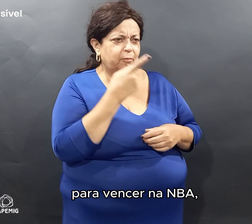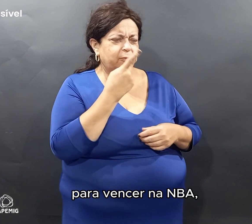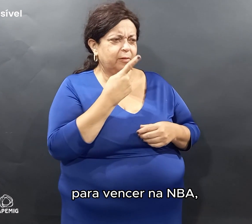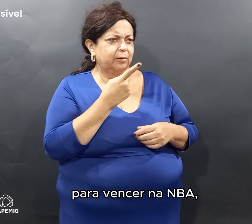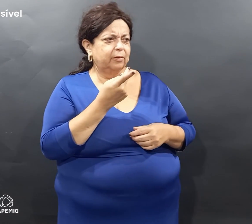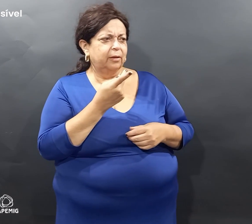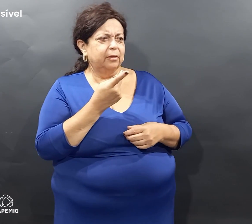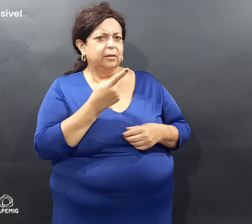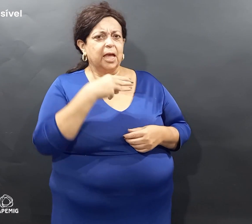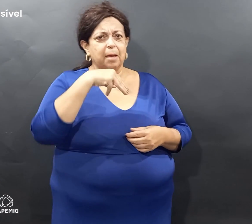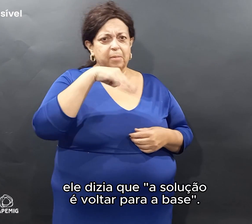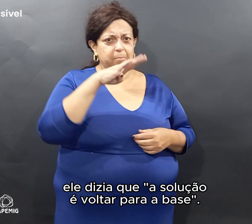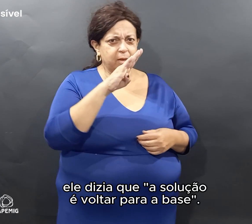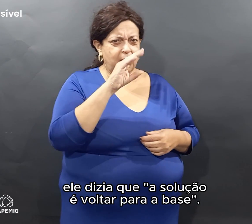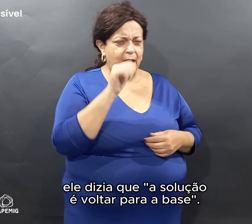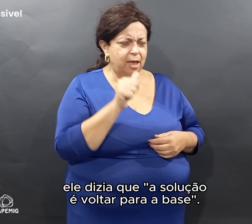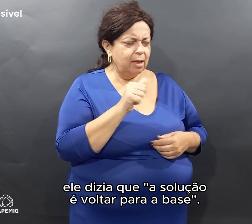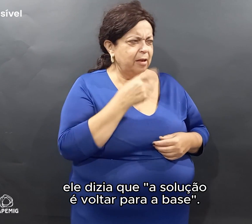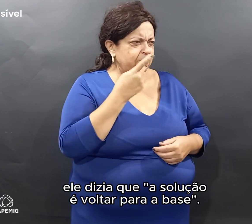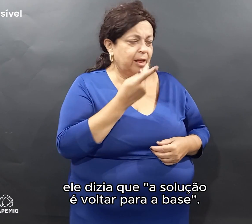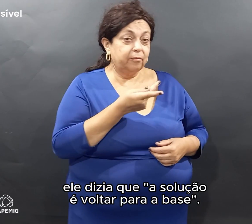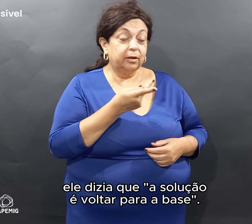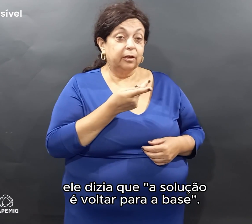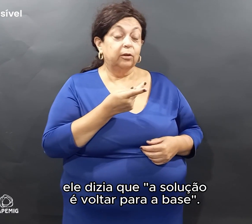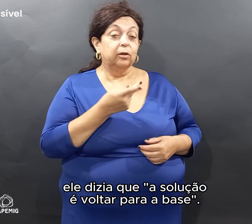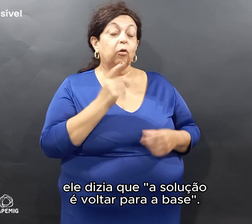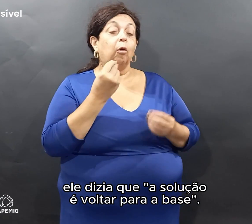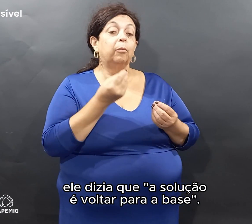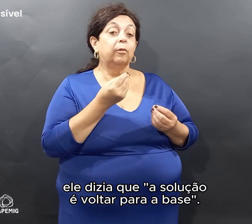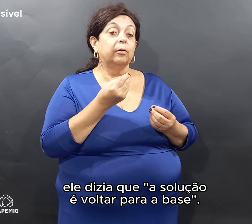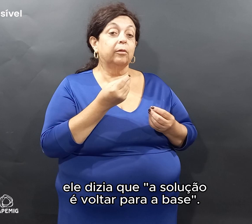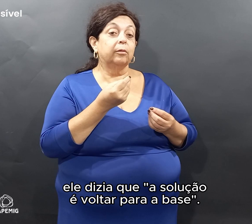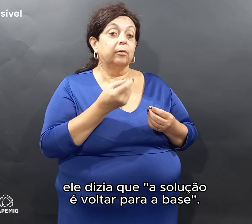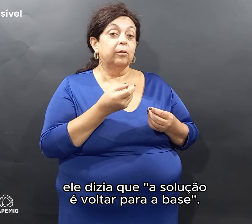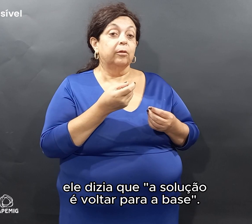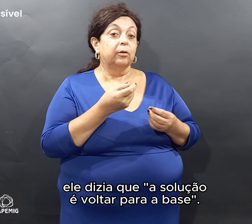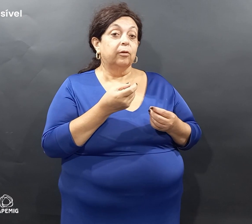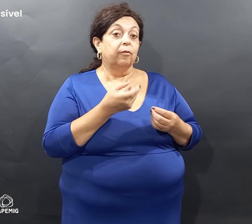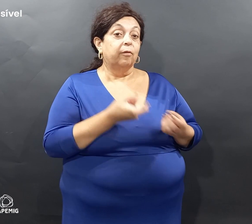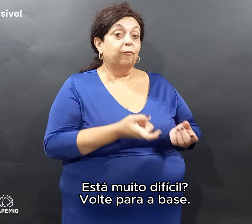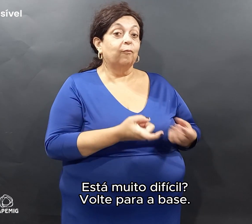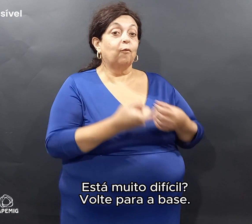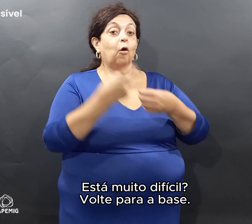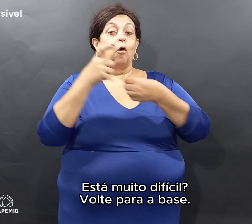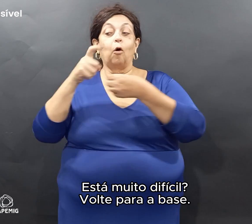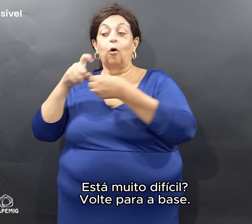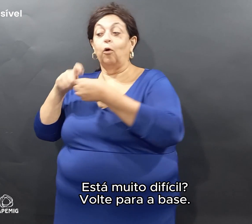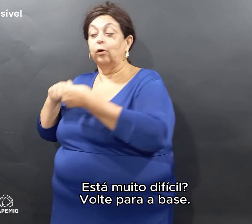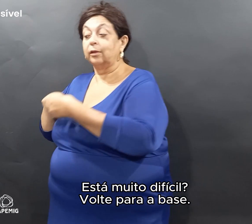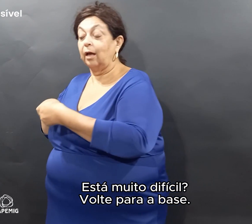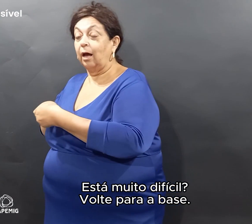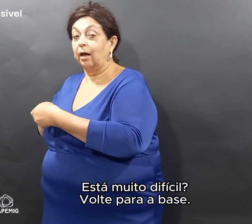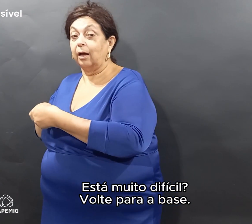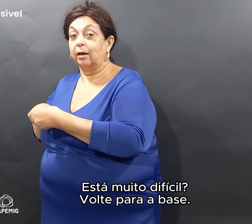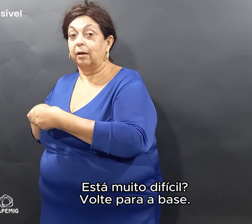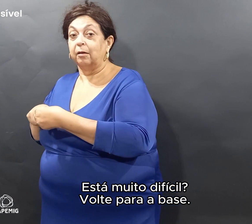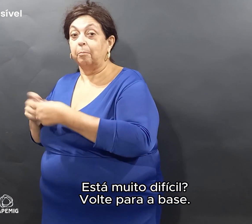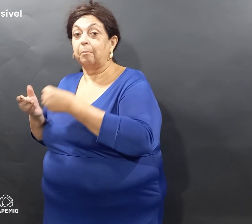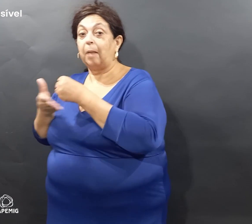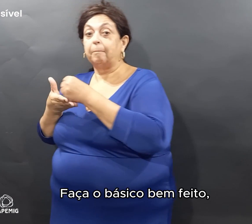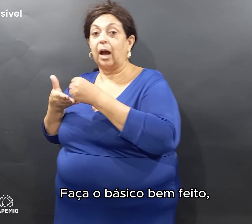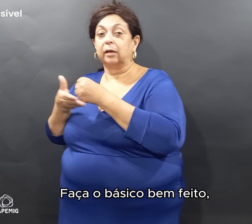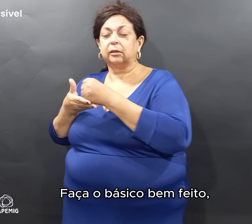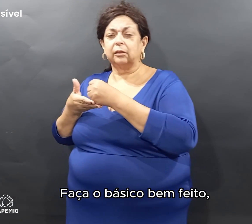na NBA, ele dizia que a solução é voltar para a base. Está muito difícil, volte para a